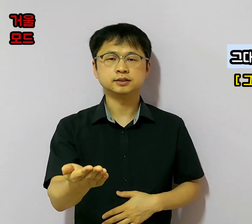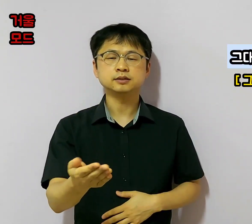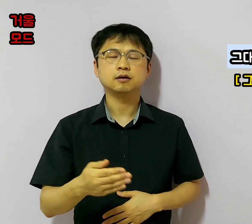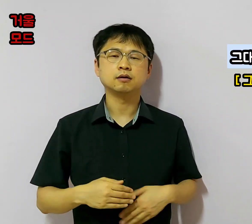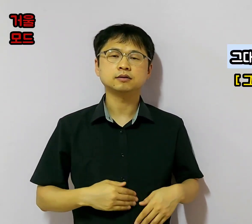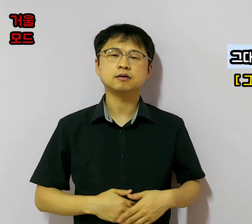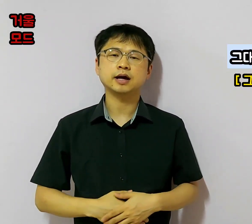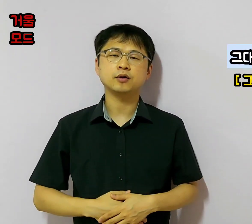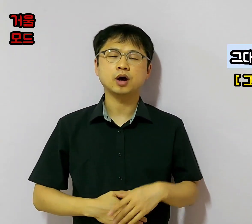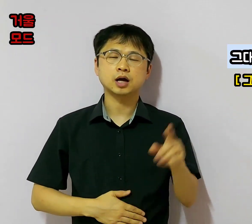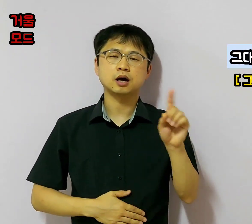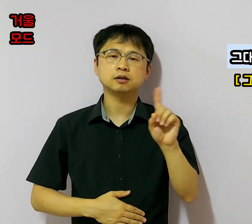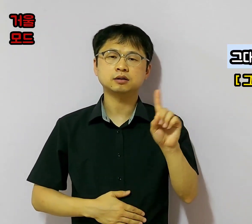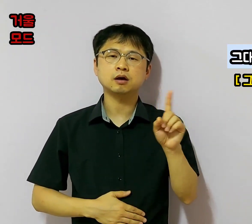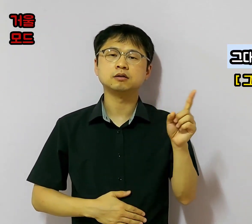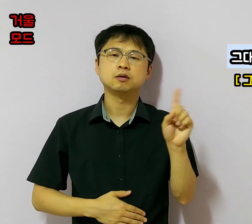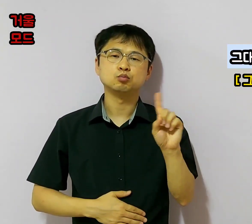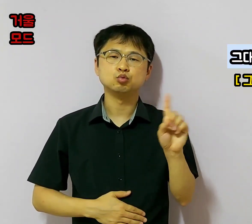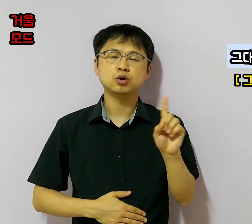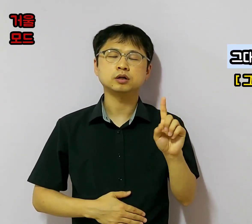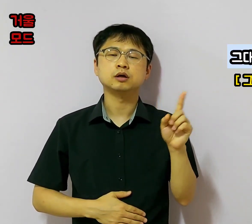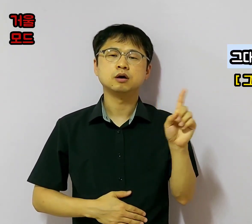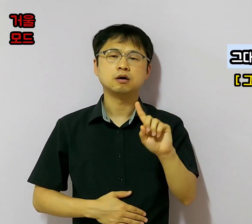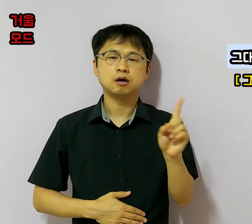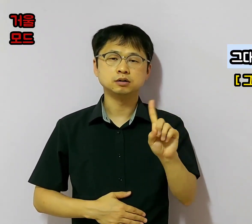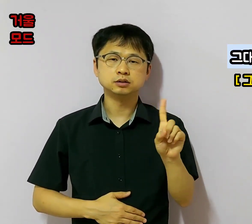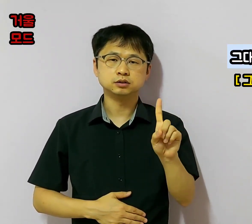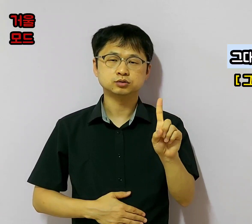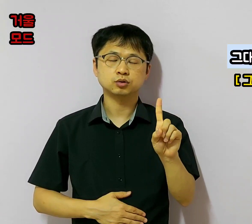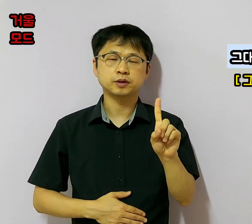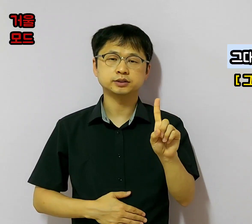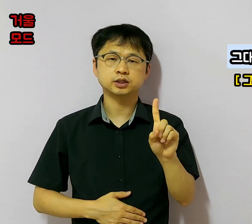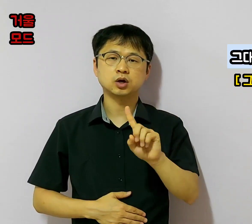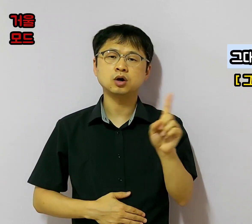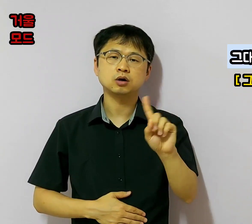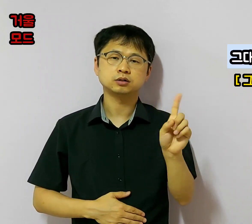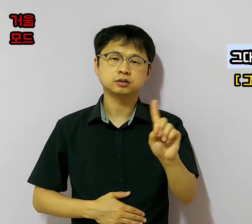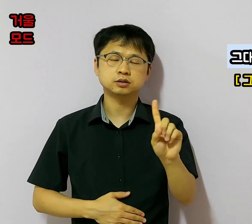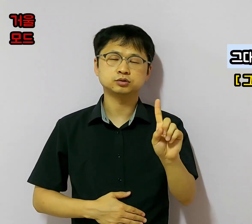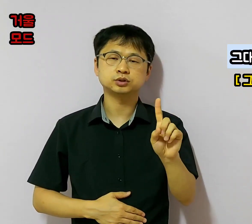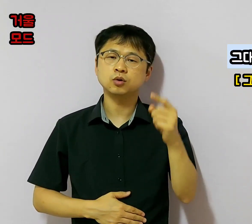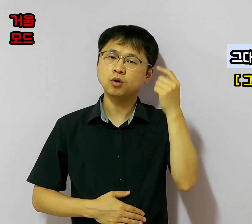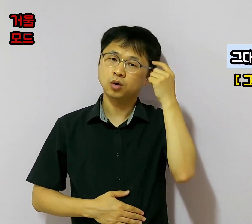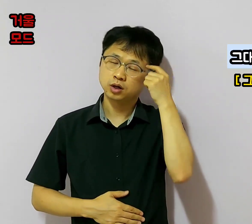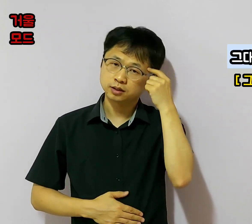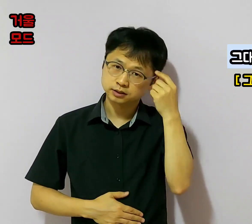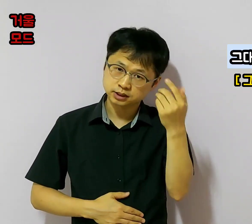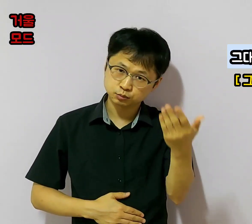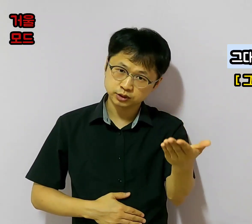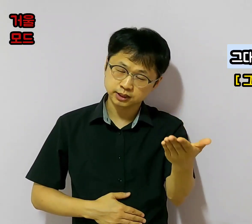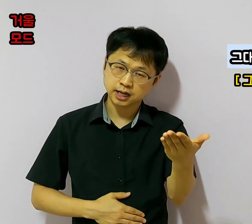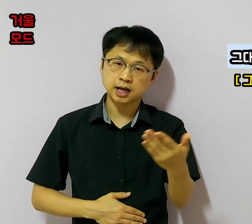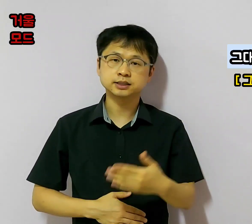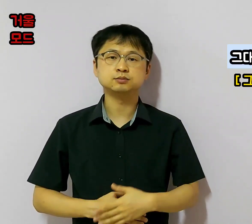그대는 어떤가요? 아까 어떤, 무엇, 어느 수어 배웠죠? 흔들어주시고 질문이니까